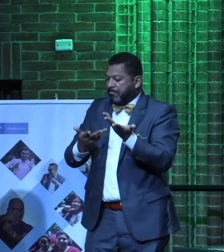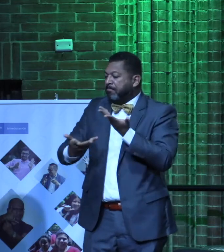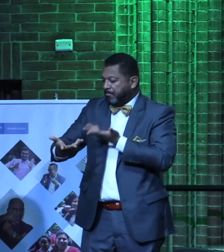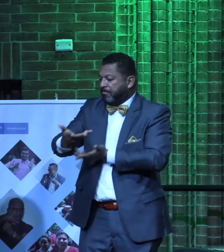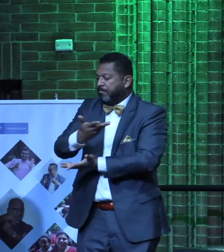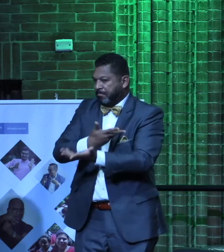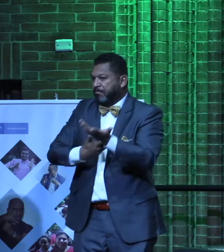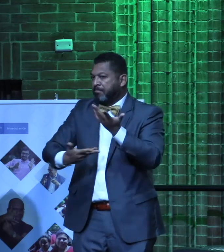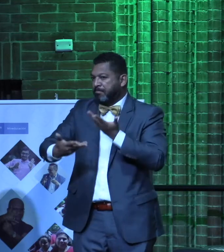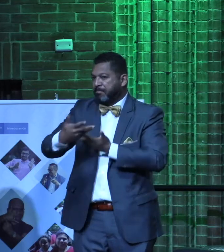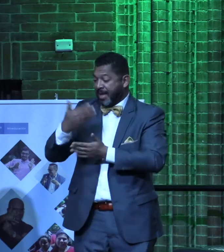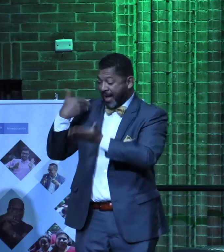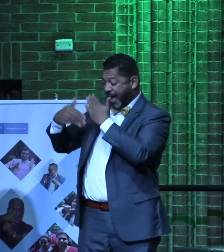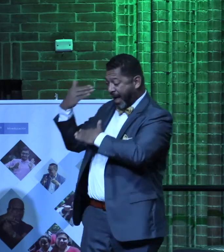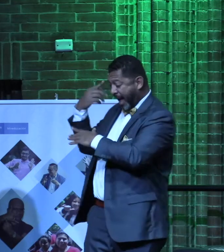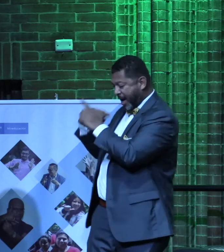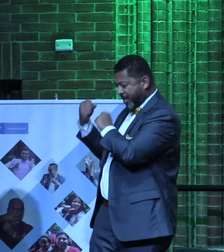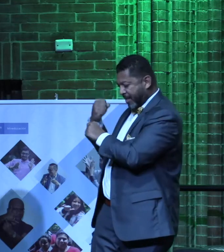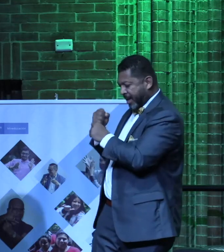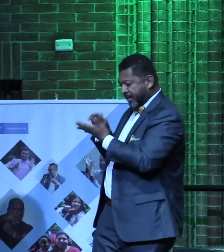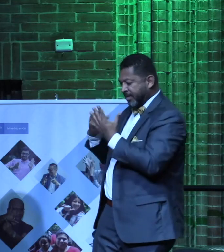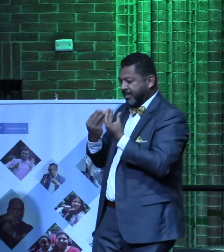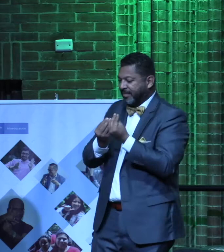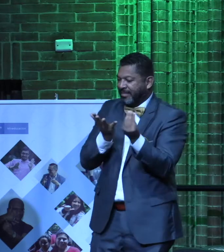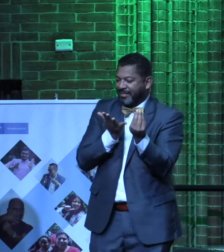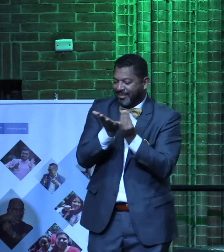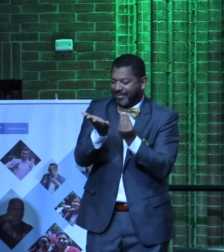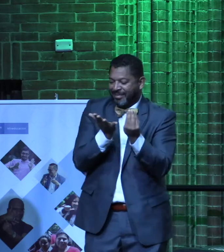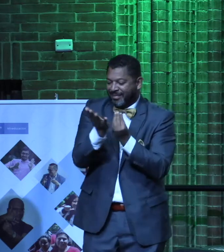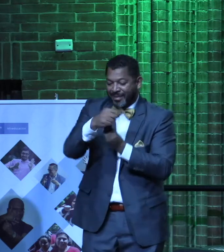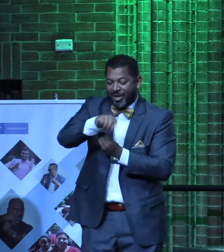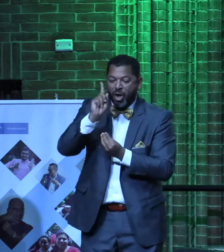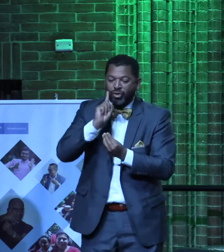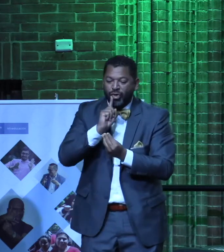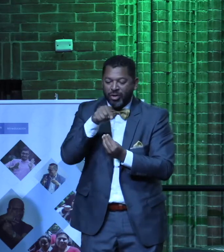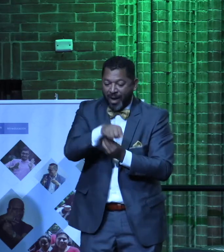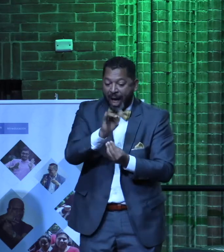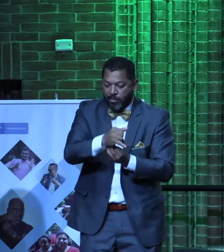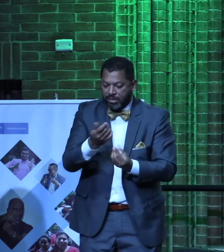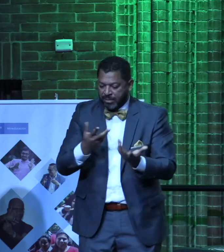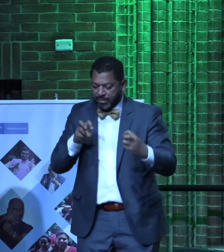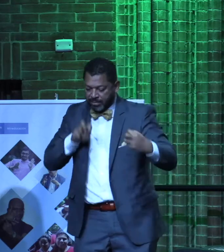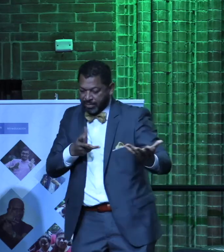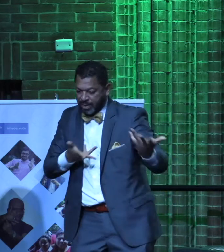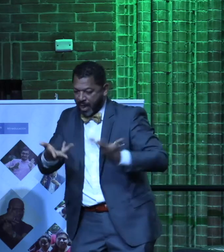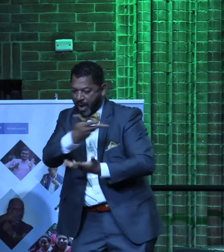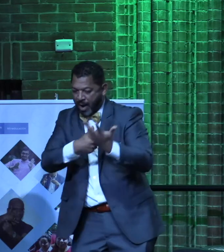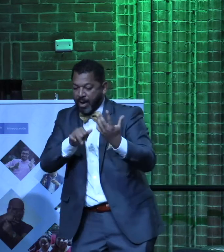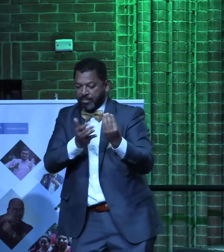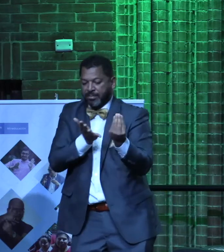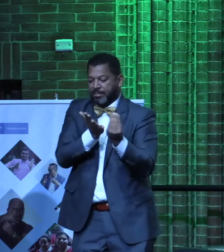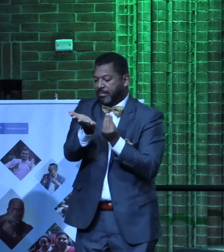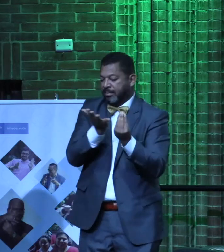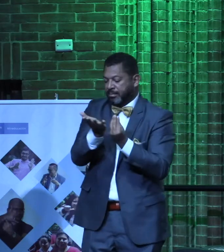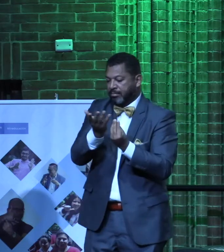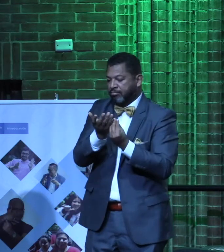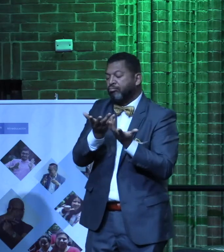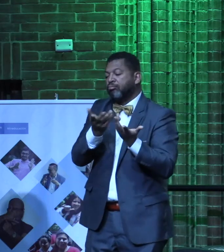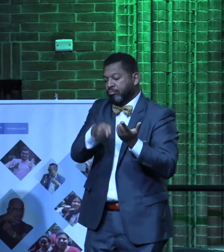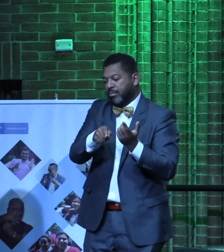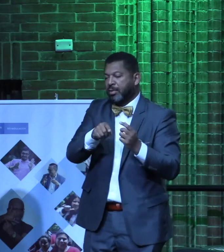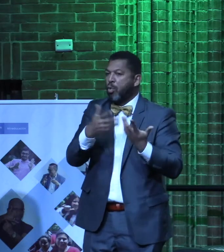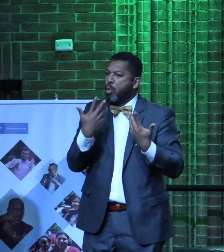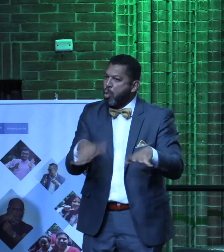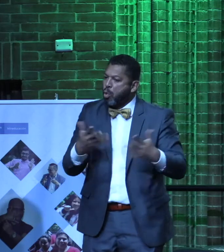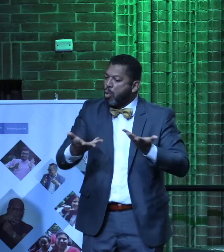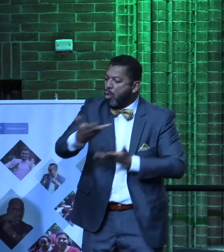se inició en años pasados, que era el Consejo Consultivo Sordo. Fue un escenario para aprender, fue un escenario